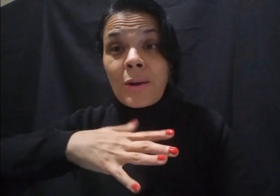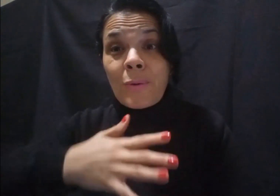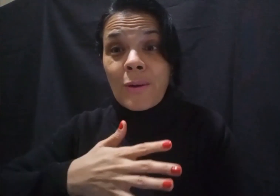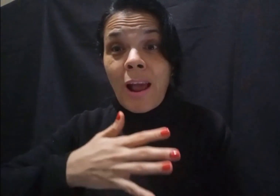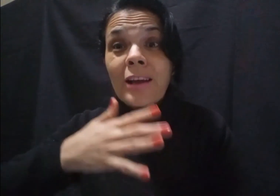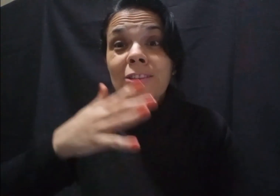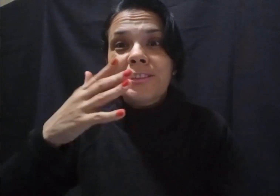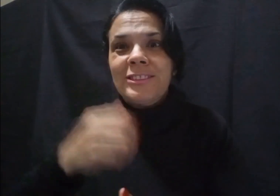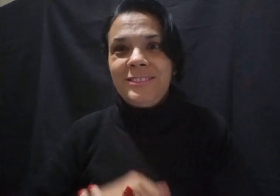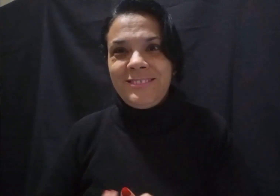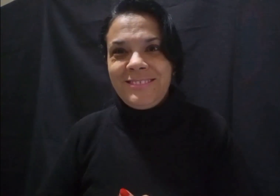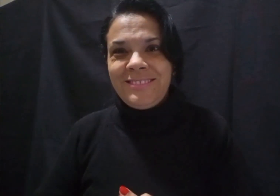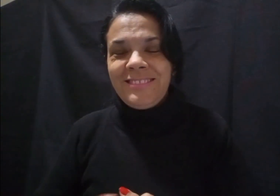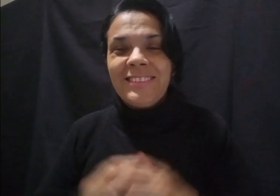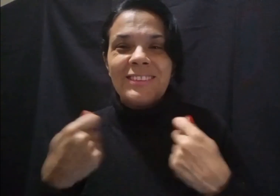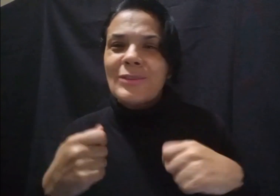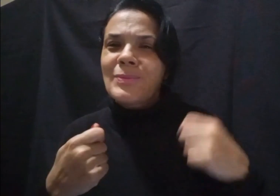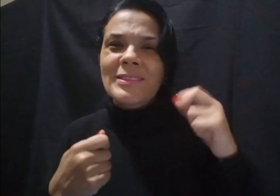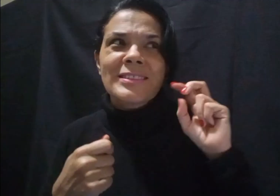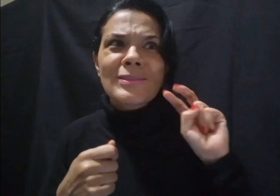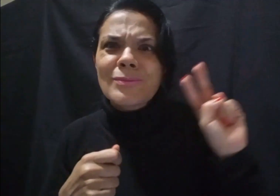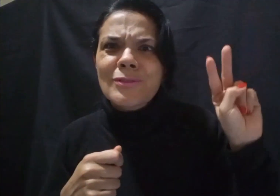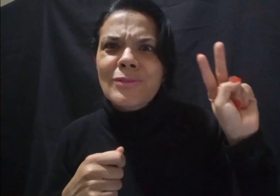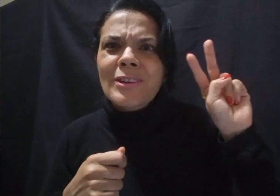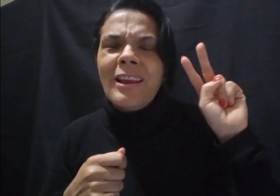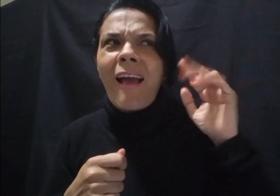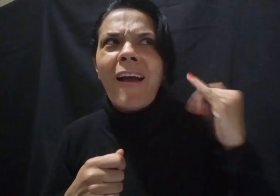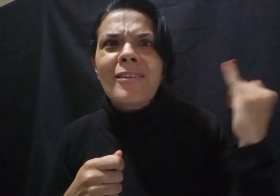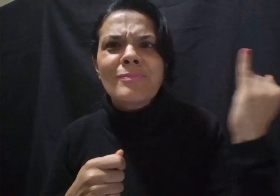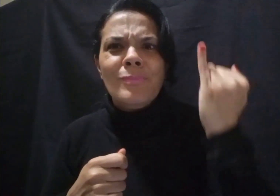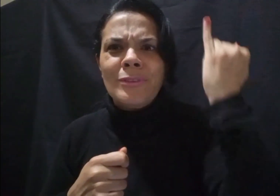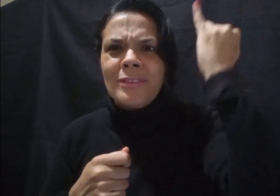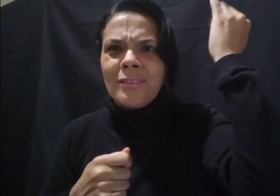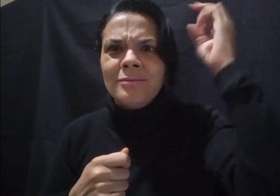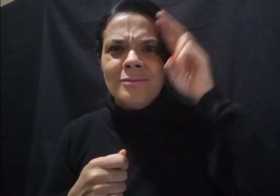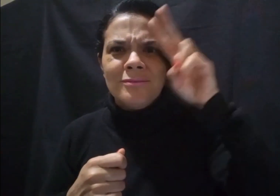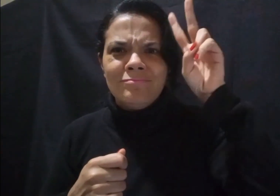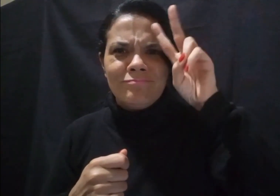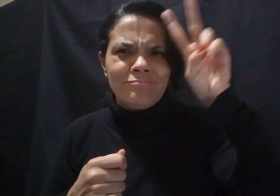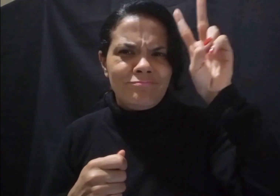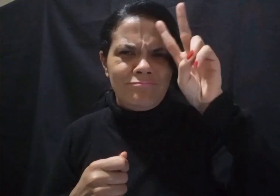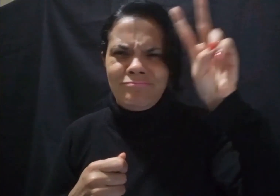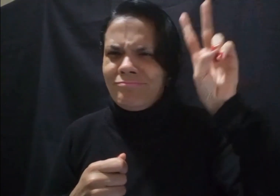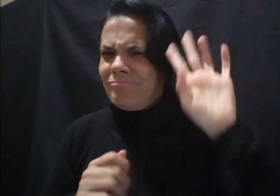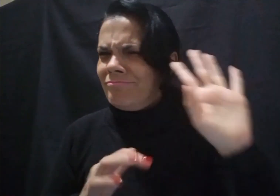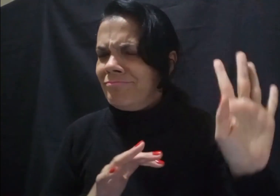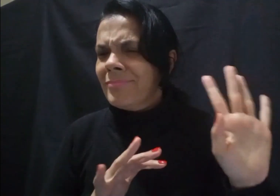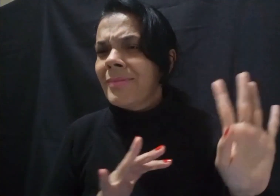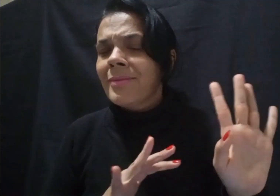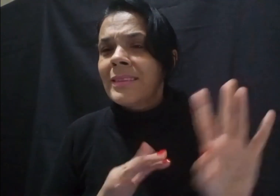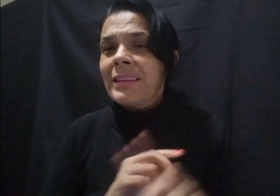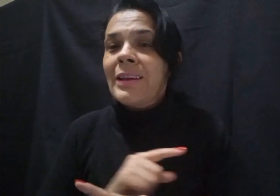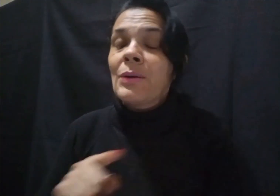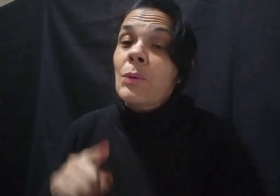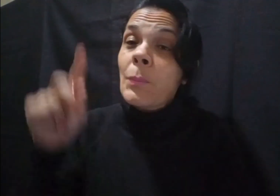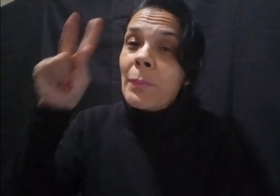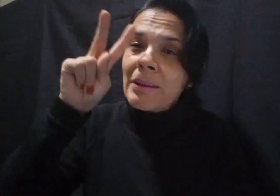coragem se manifesta diariamente nas pequenas e grandes atitudes das pessoas comuns. É